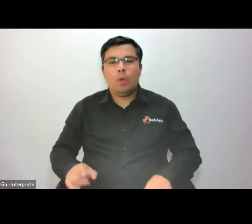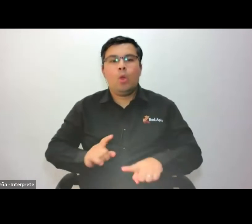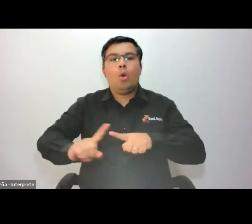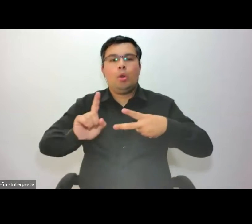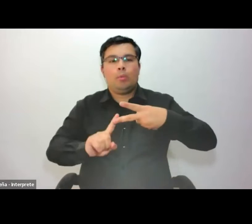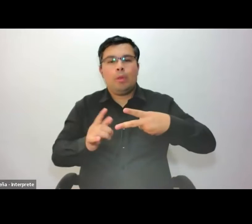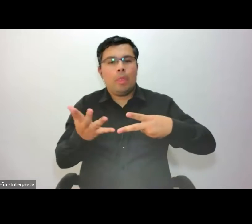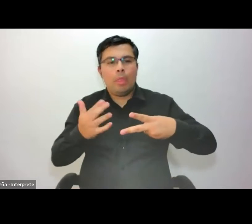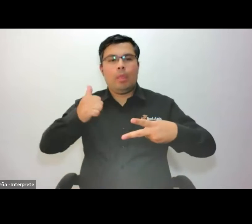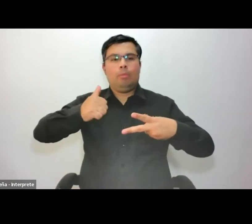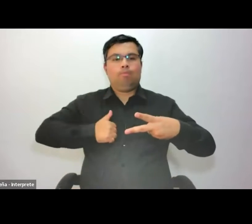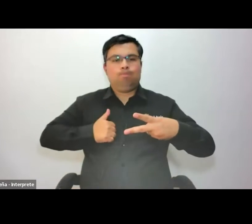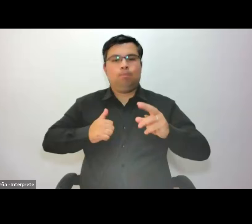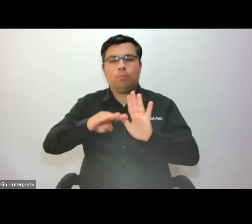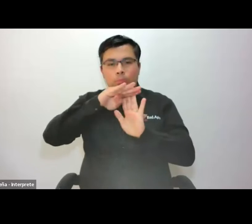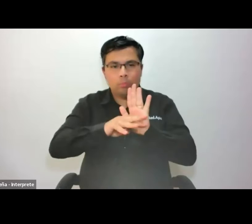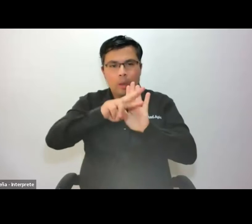incorporar normas que permitan